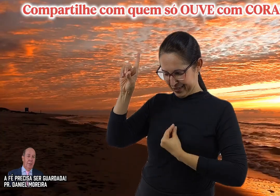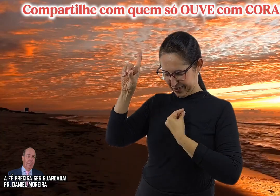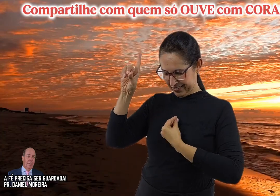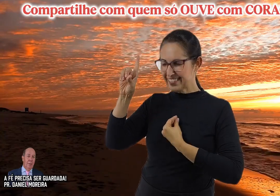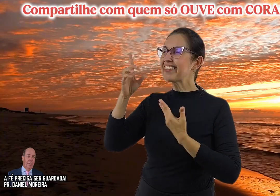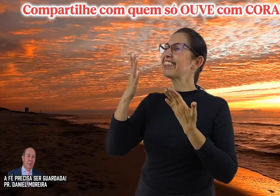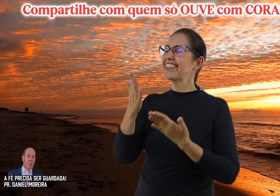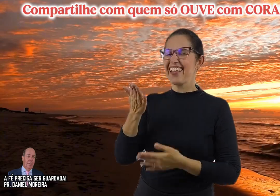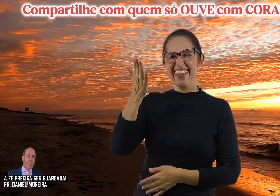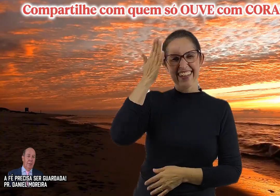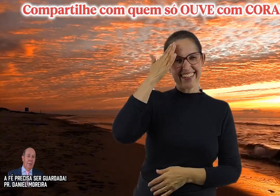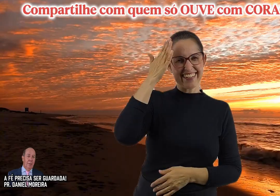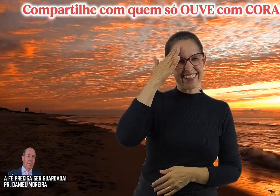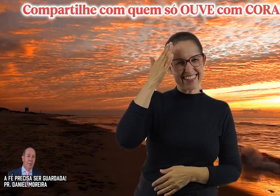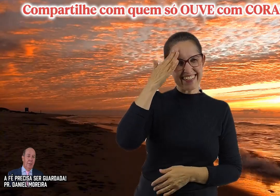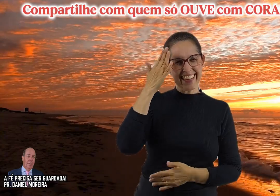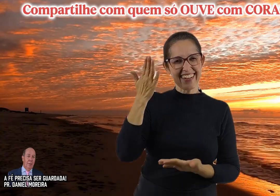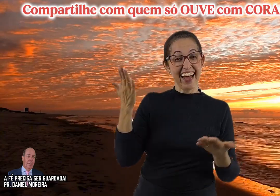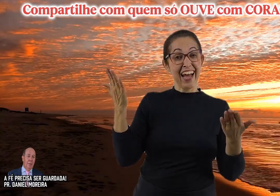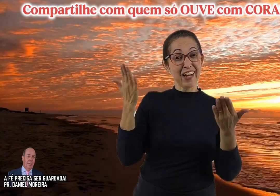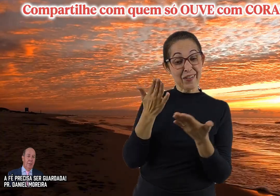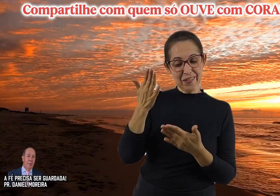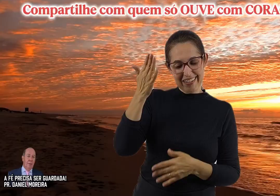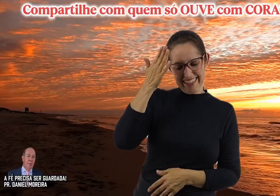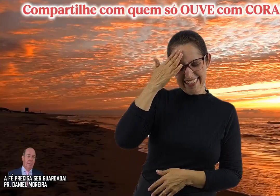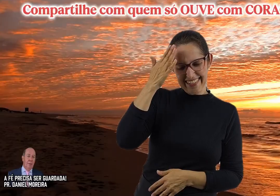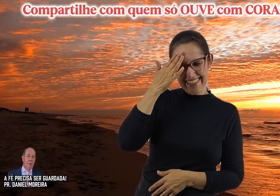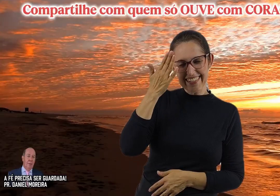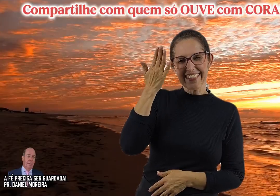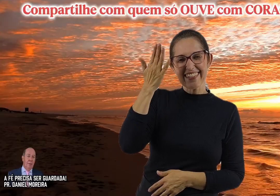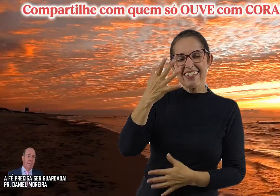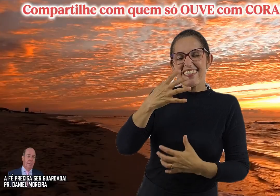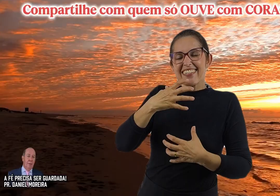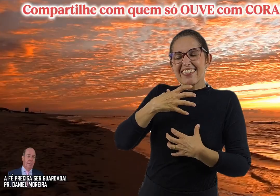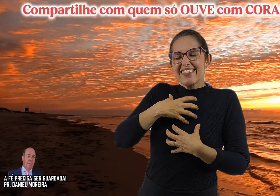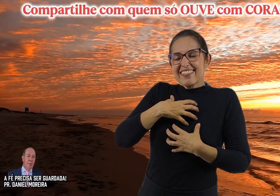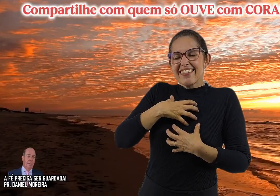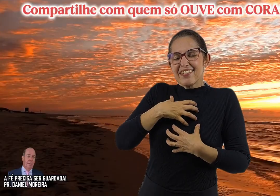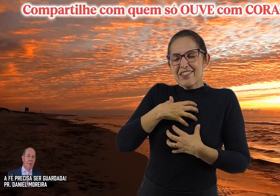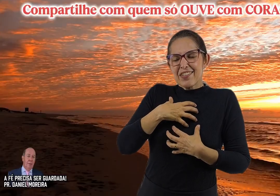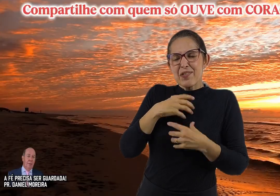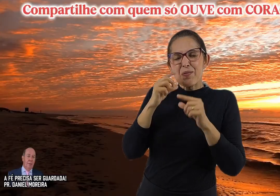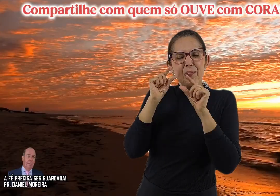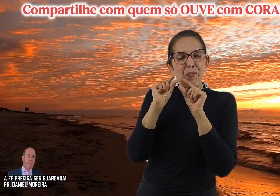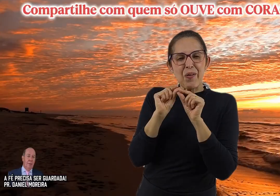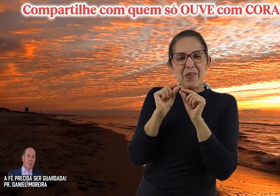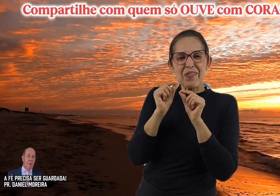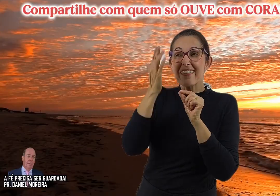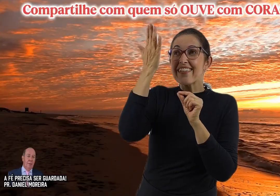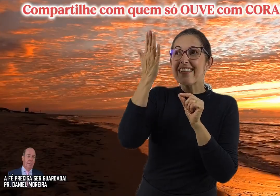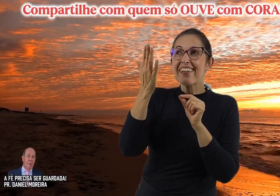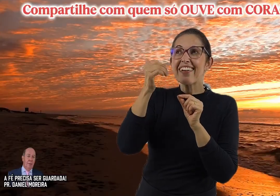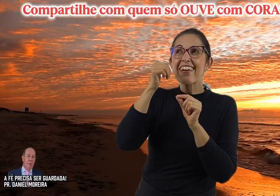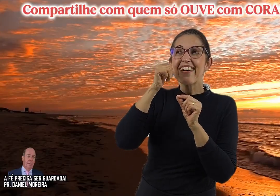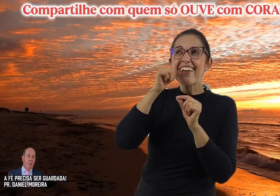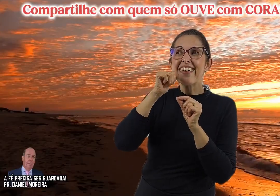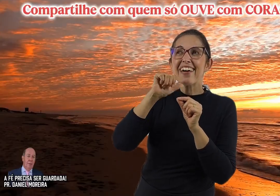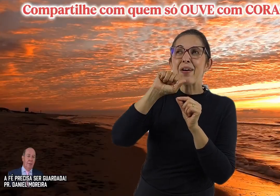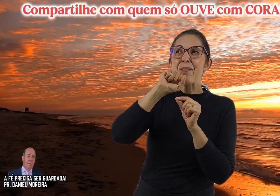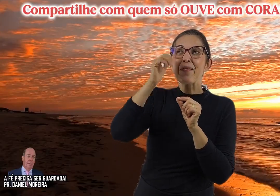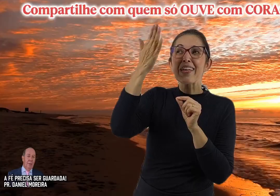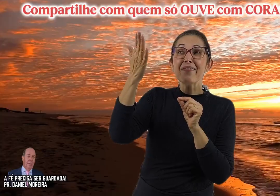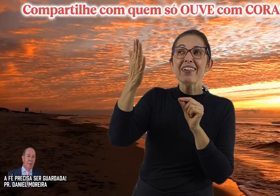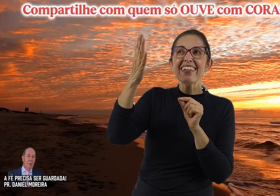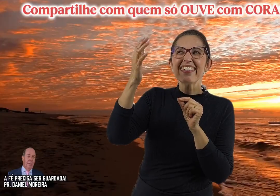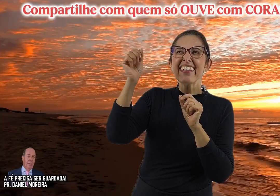Porque eu sei agora sentir um pouco da alegria e do